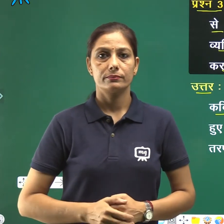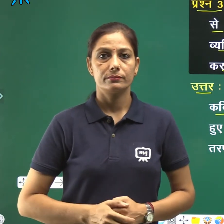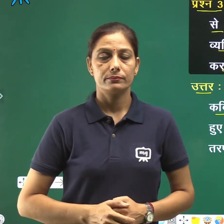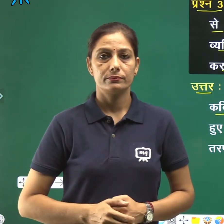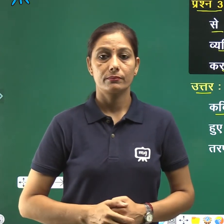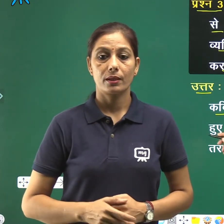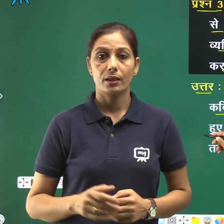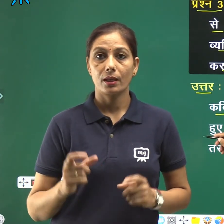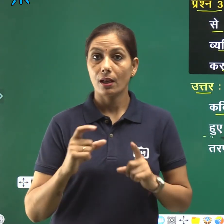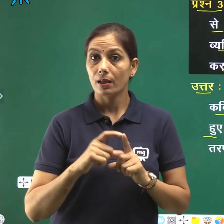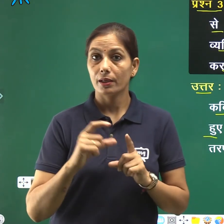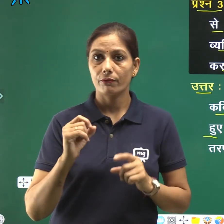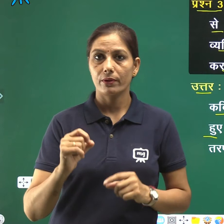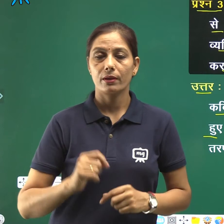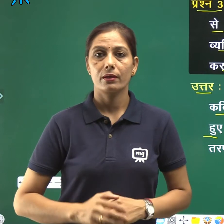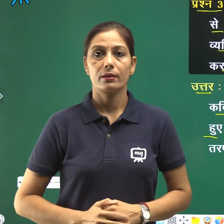लगे हुए